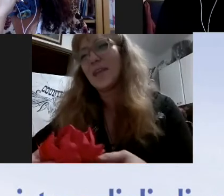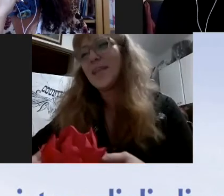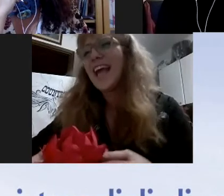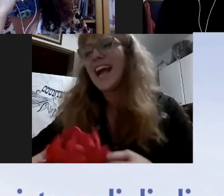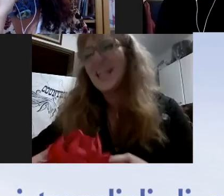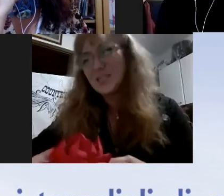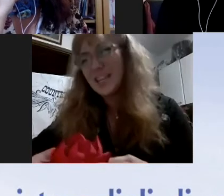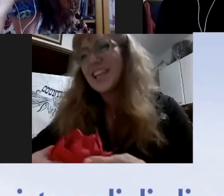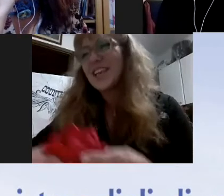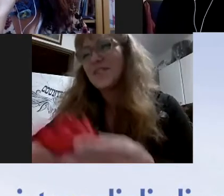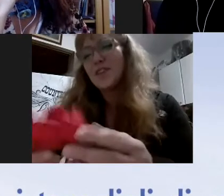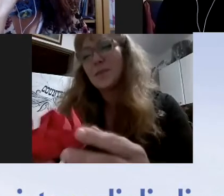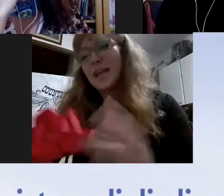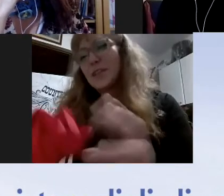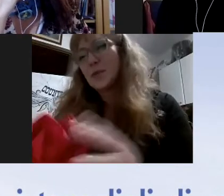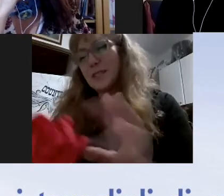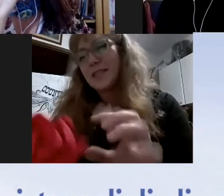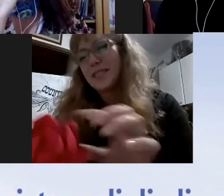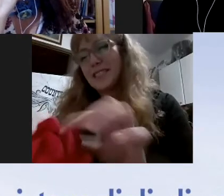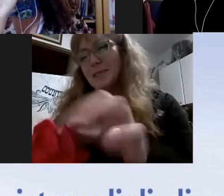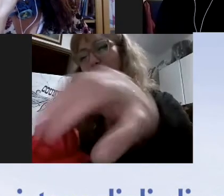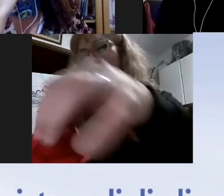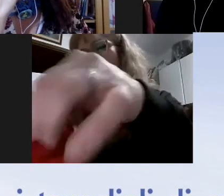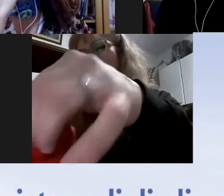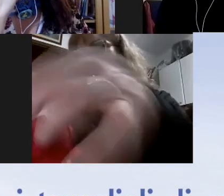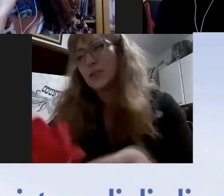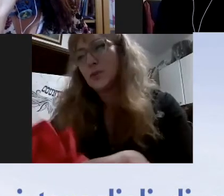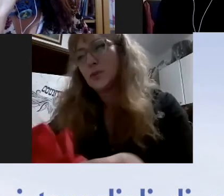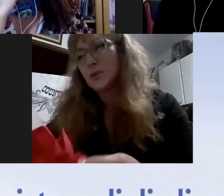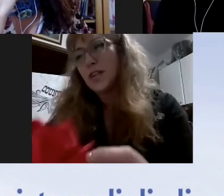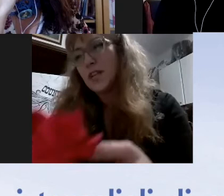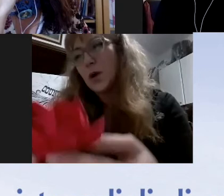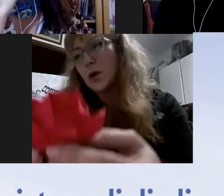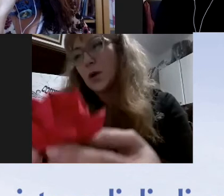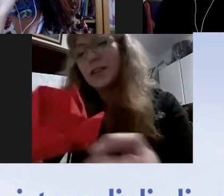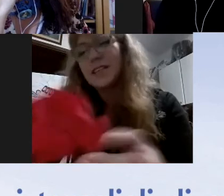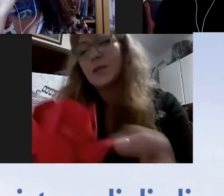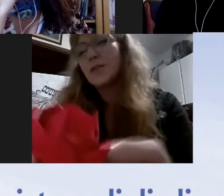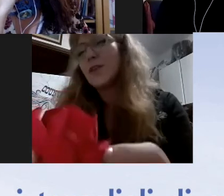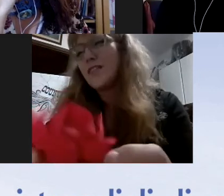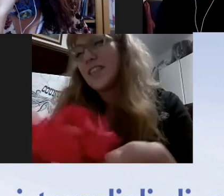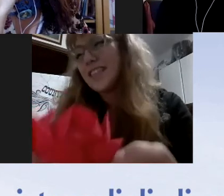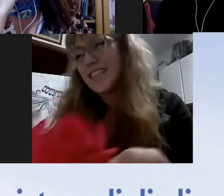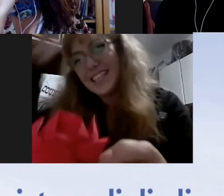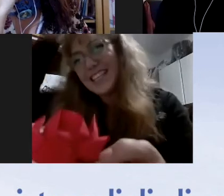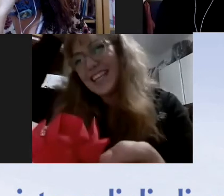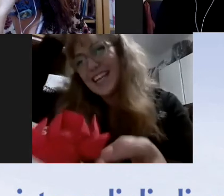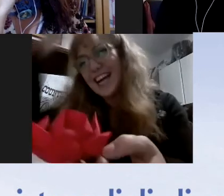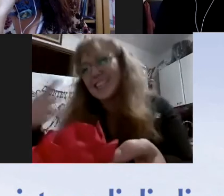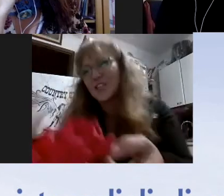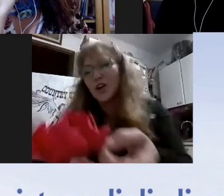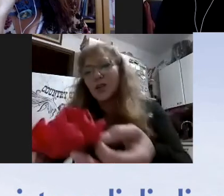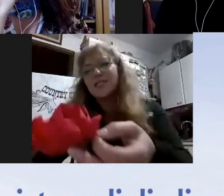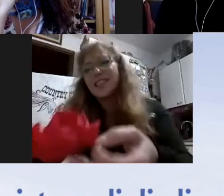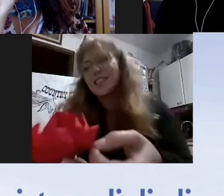Ok, allora, vi ho preparato questo bellissimo fiore fatto con un tovagliolo. Sai quando inviti la gente a